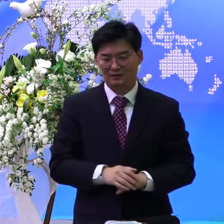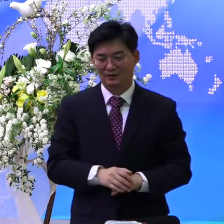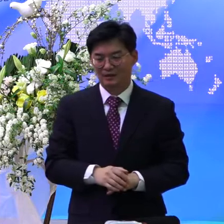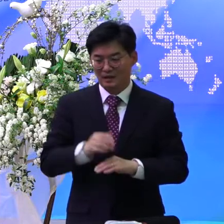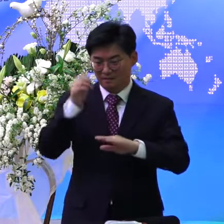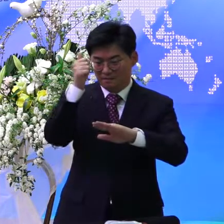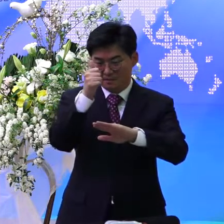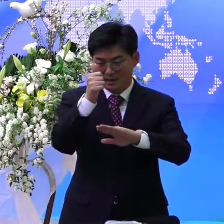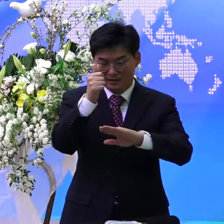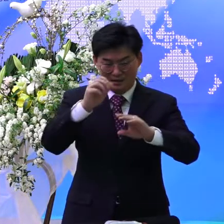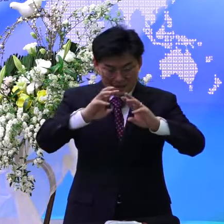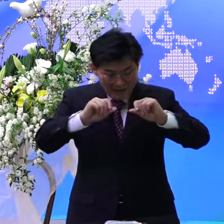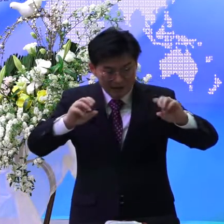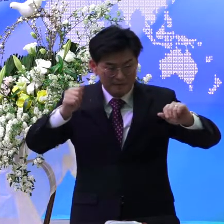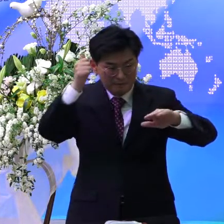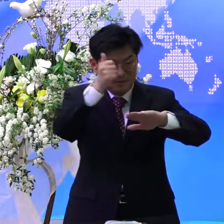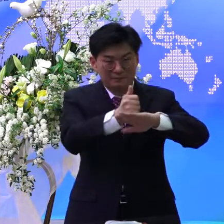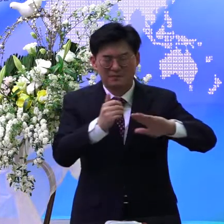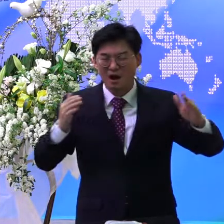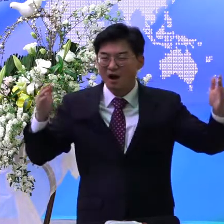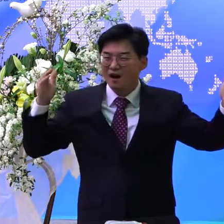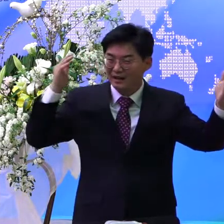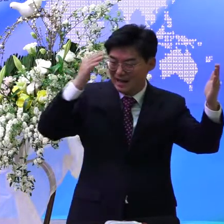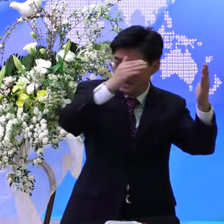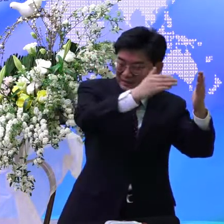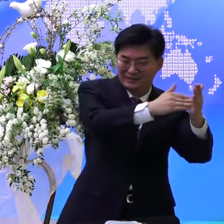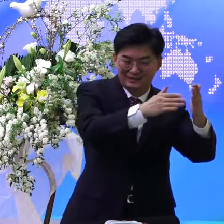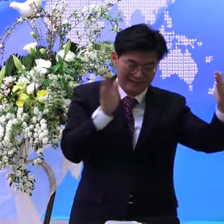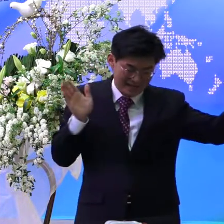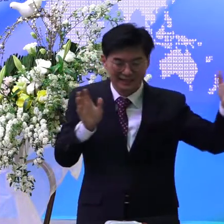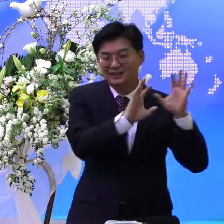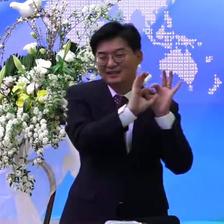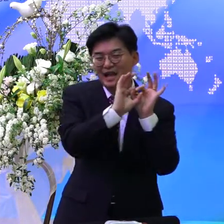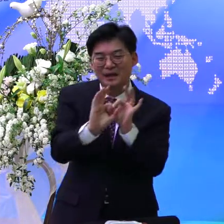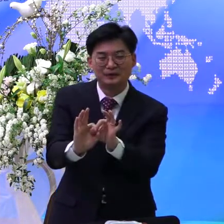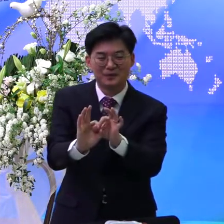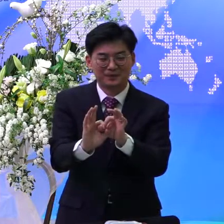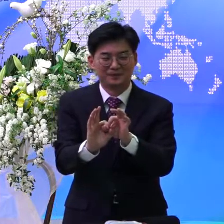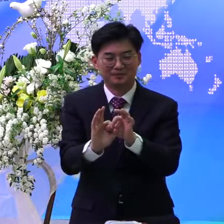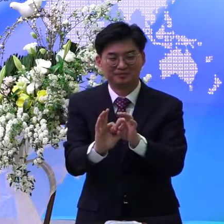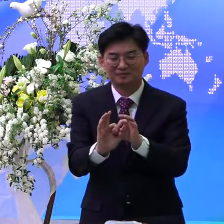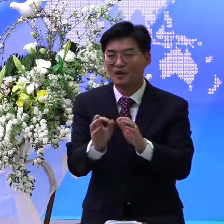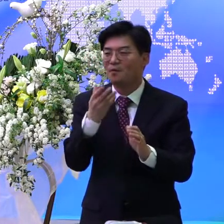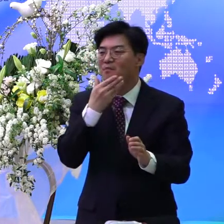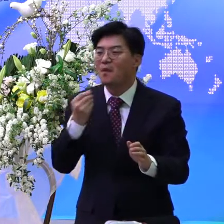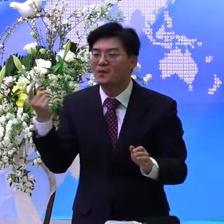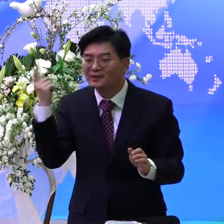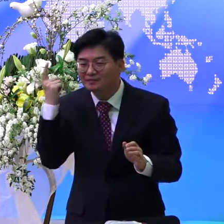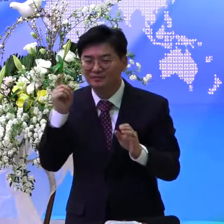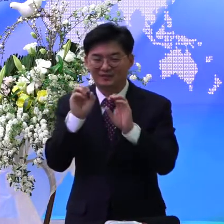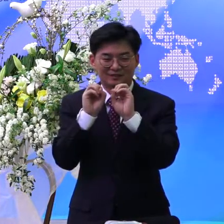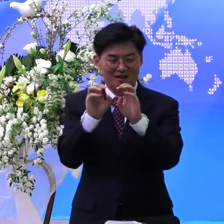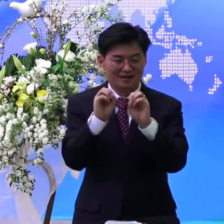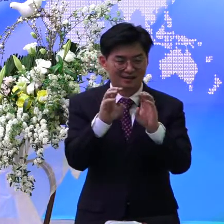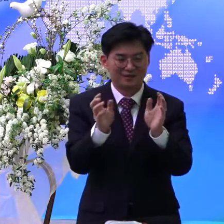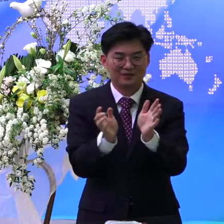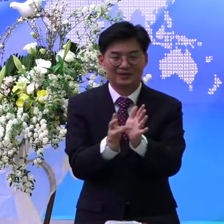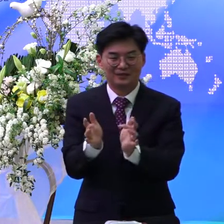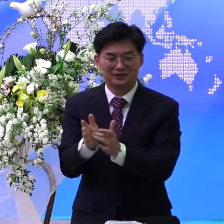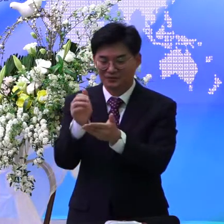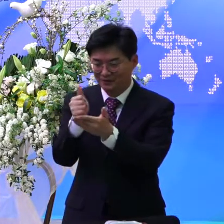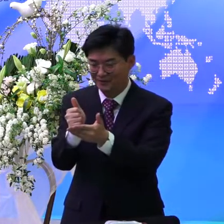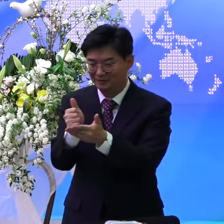땅끝까지 이르러 나의 증인이 되어라. 너의 삶으로 내 증인 되는 삶으로 세상